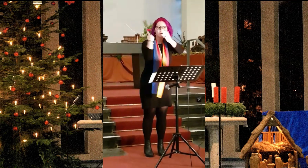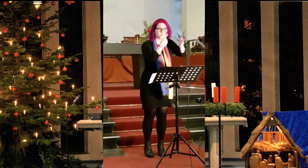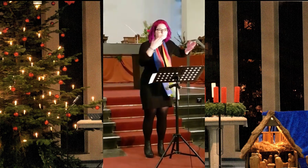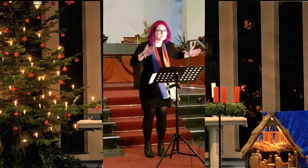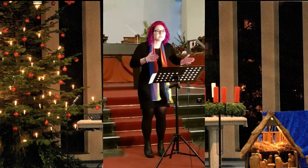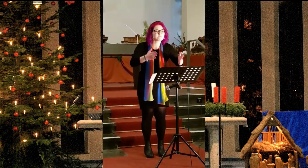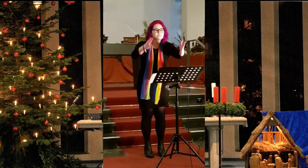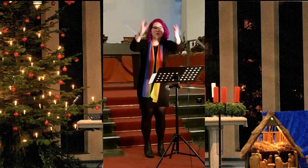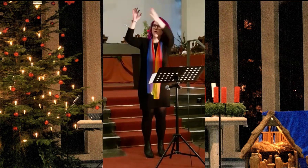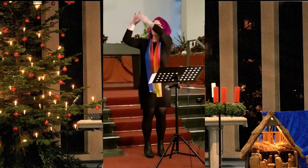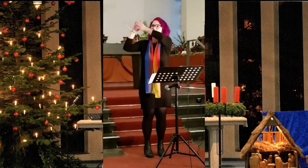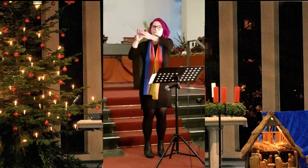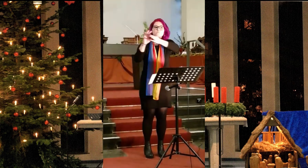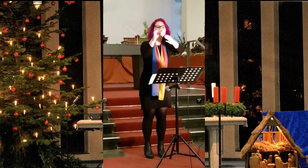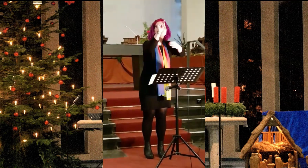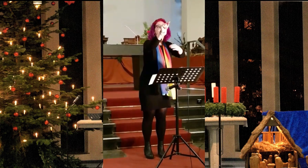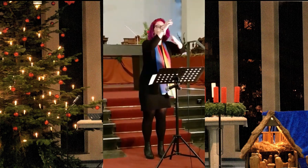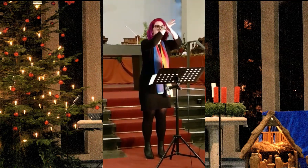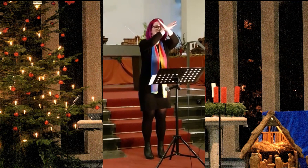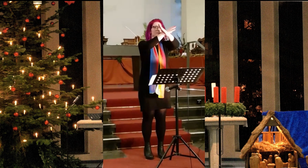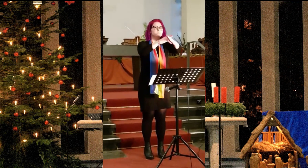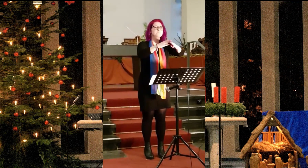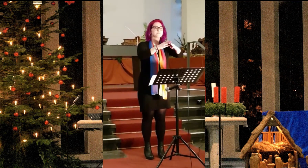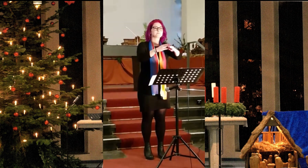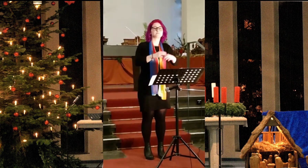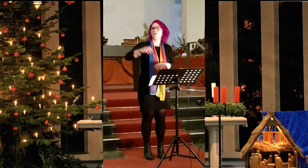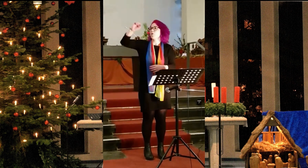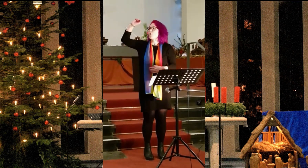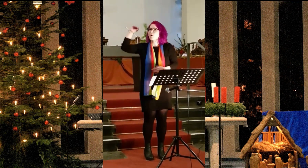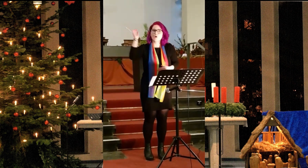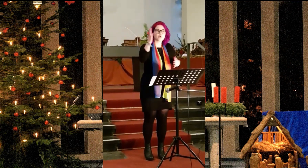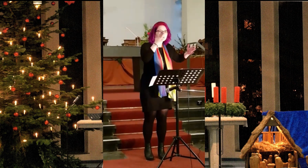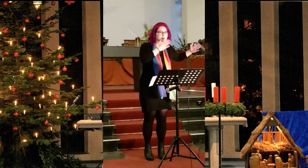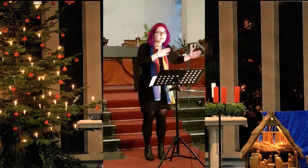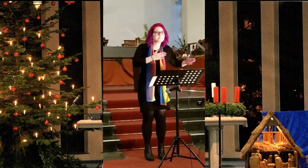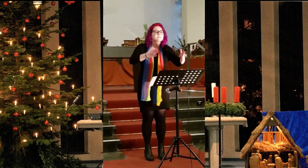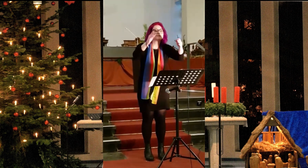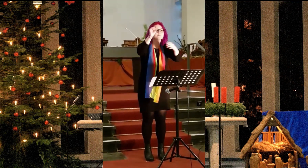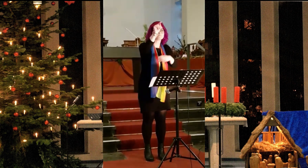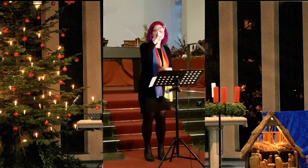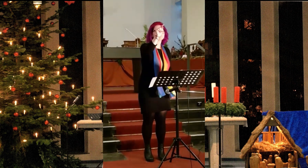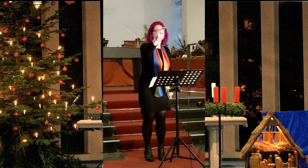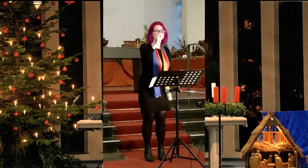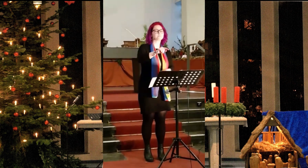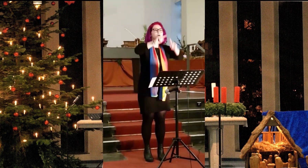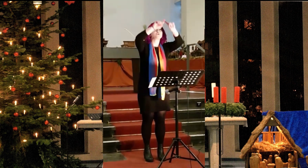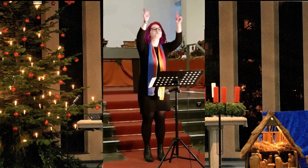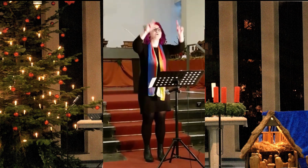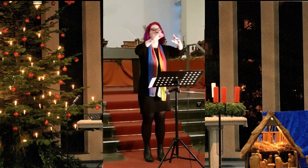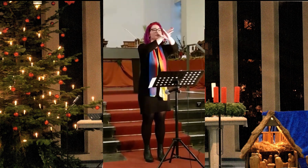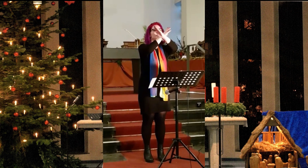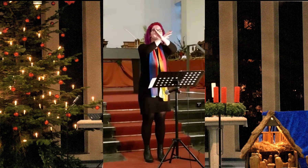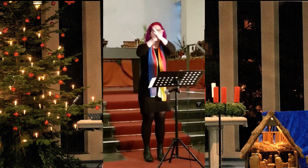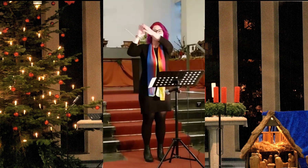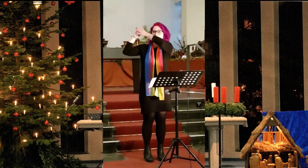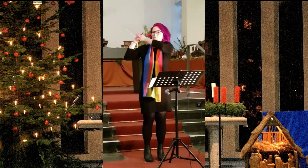Stern über Bethlehem, zeig uns den Weg, führ uns zur Krippe hin, zeig, wo sie steht, leuchte du